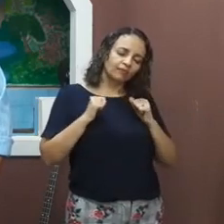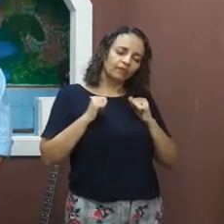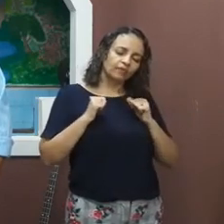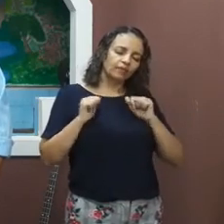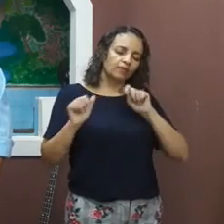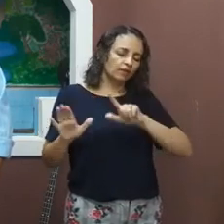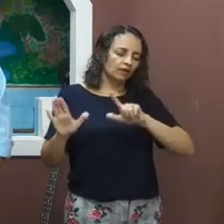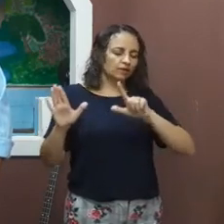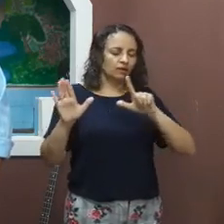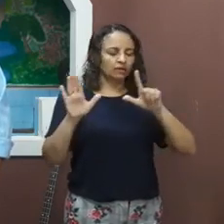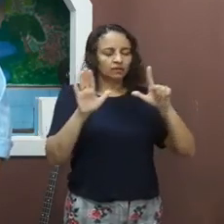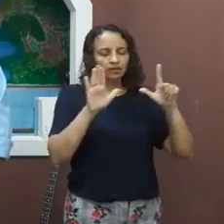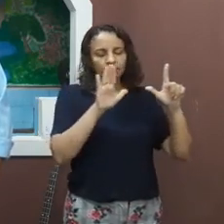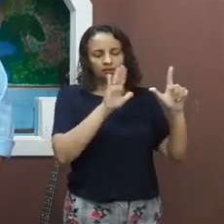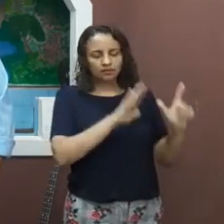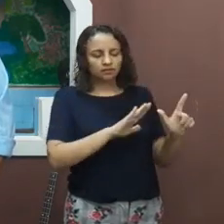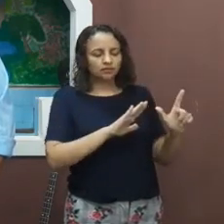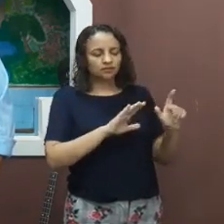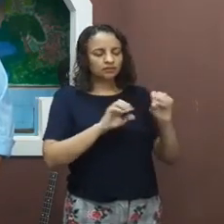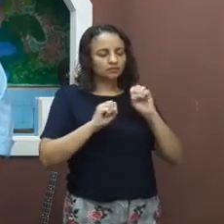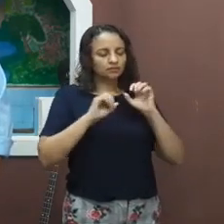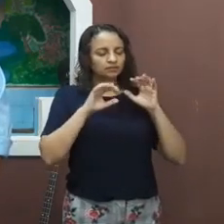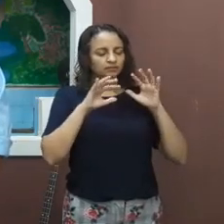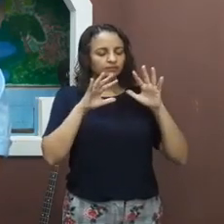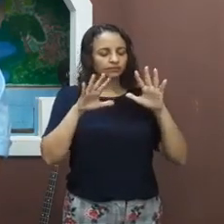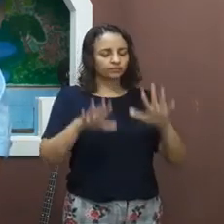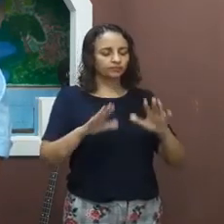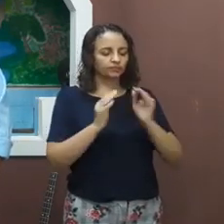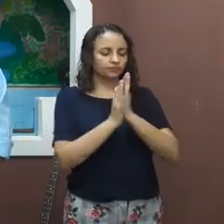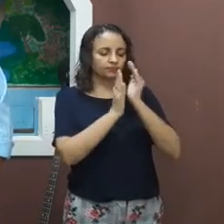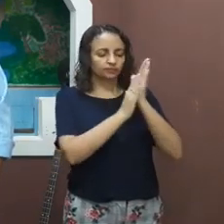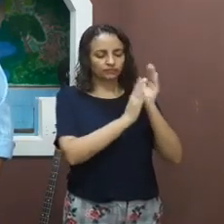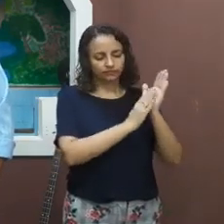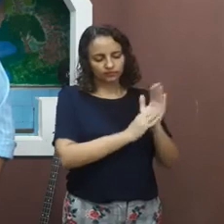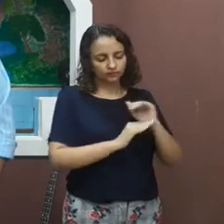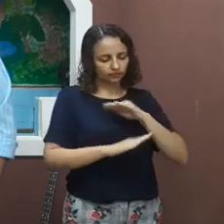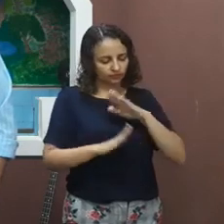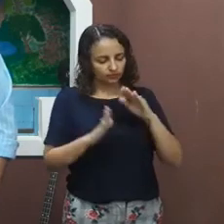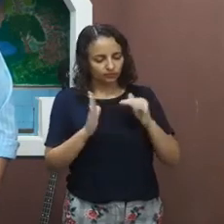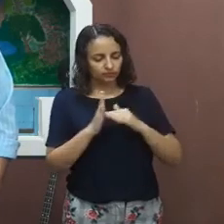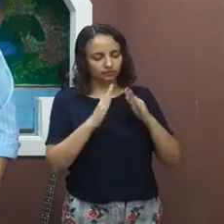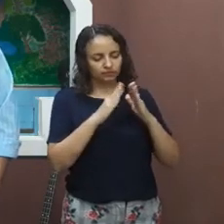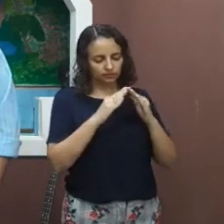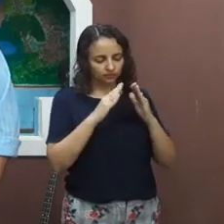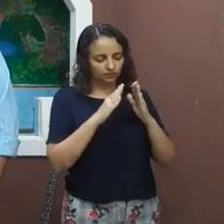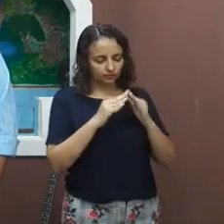seja a semana cheia das Tuas bênçãos. Pai querido, nós Te louvamos por tudo, nós te pedimos